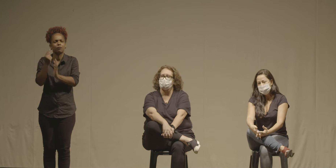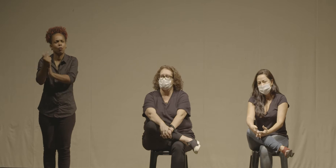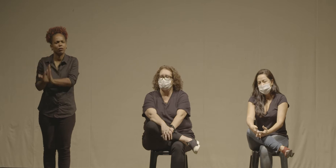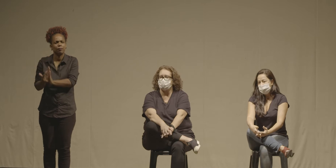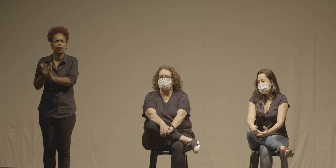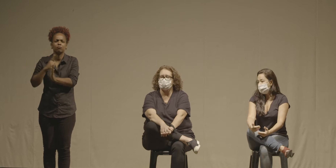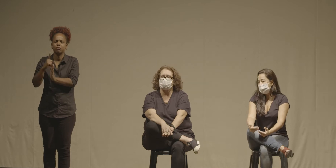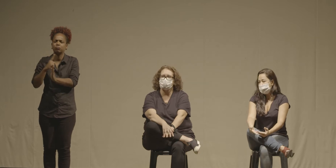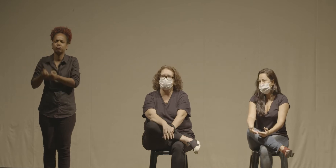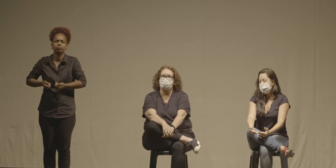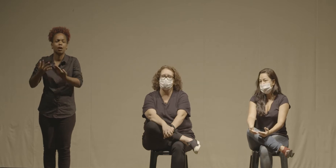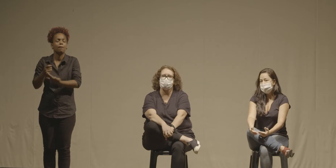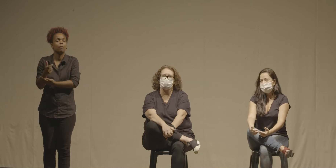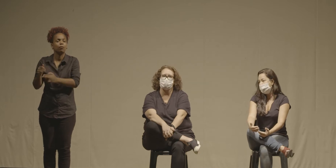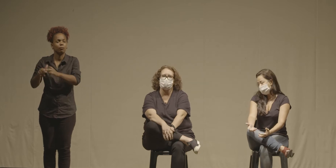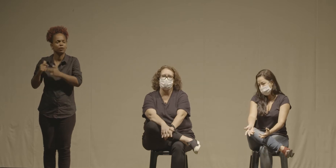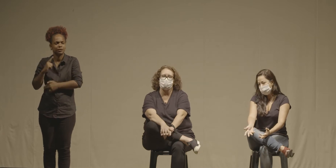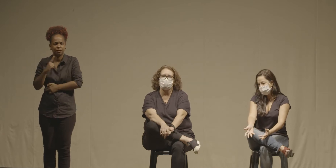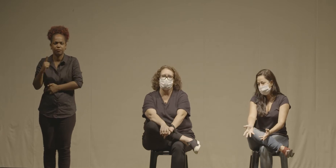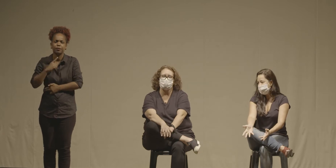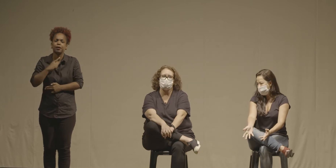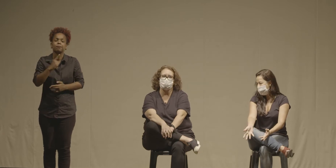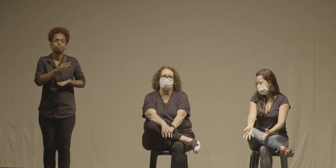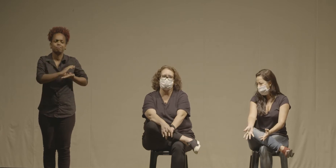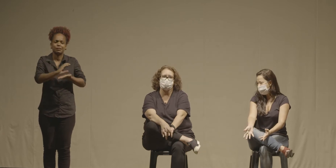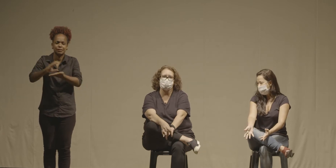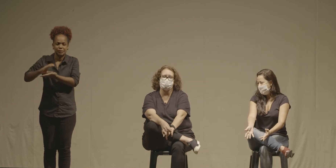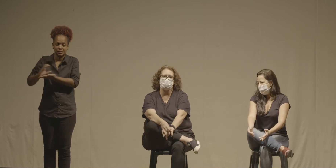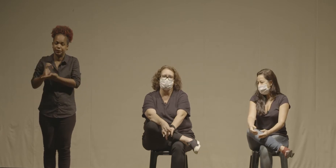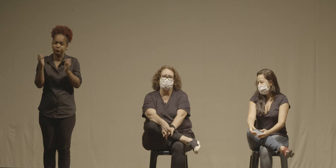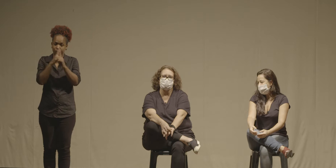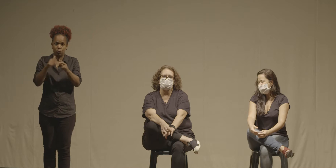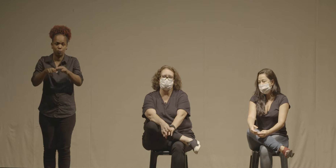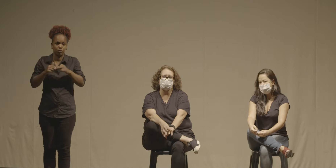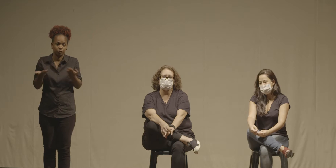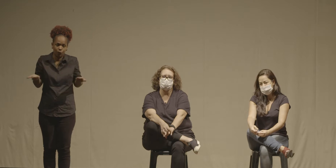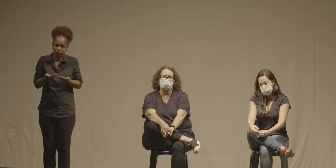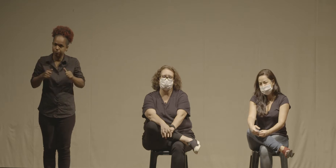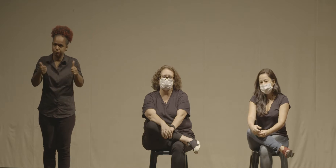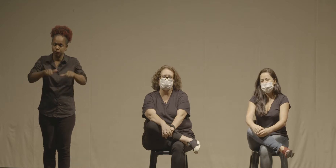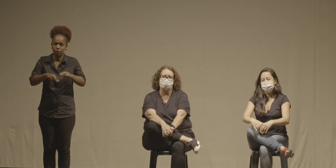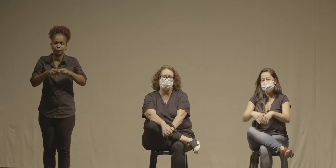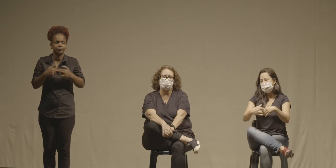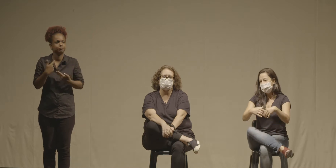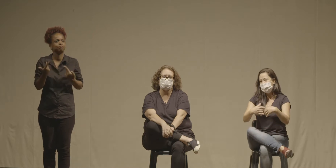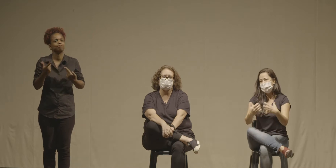orçamento. A gente vive num Brasil que tem poucos recursos, principalmente hoje. A gente está cada vez menos